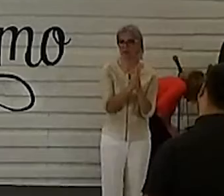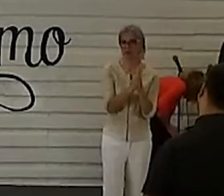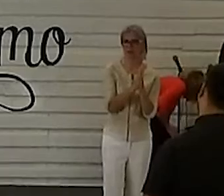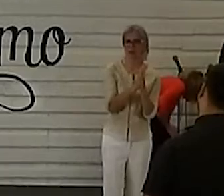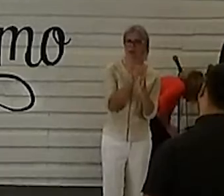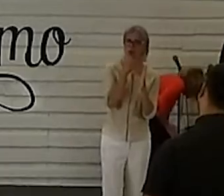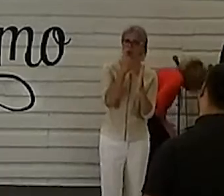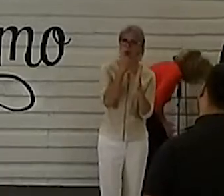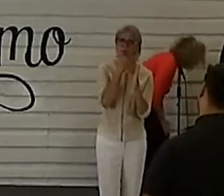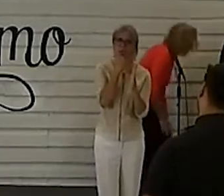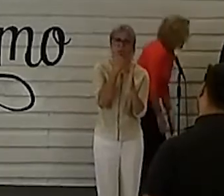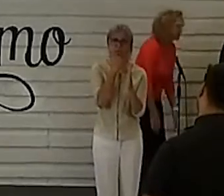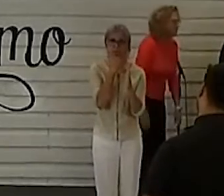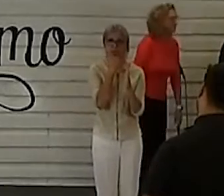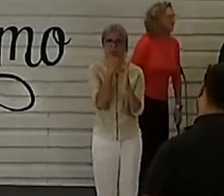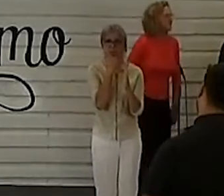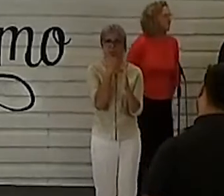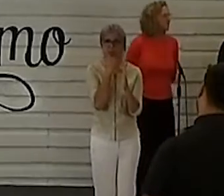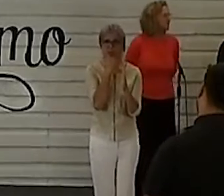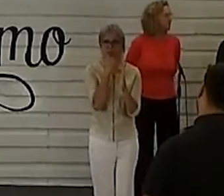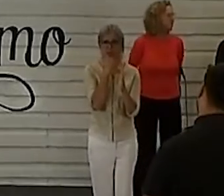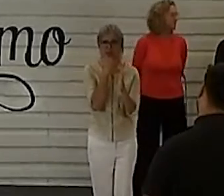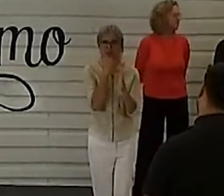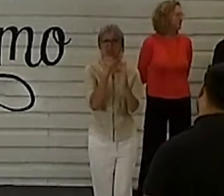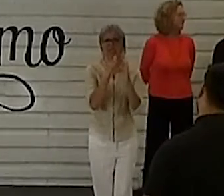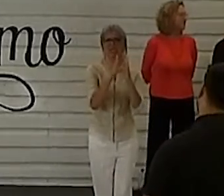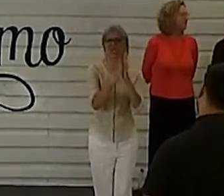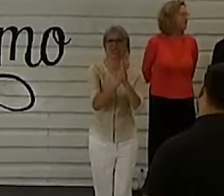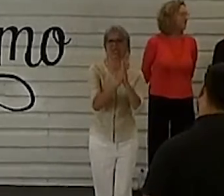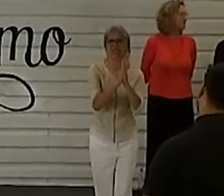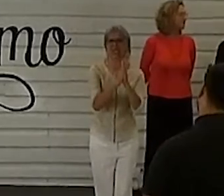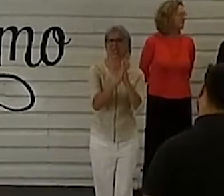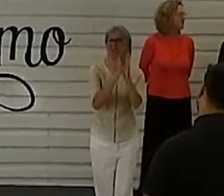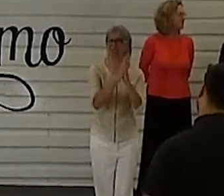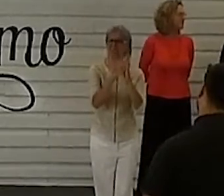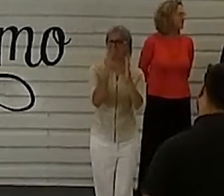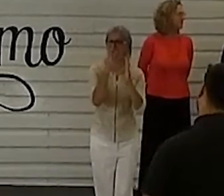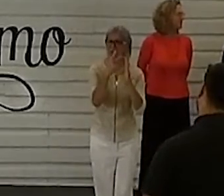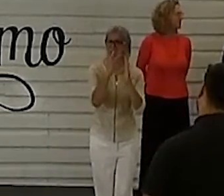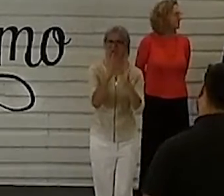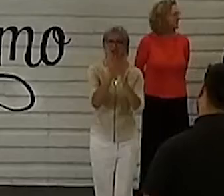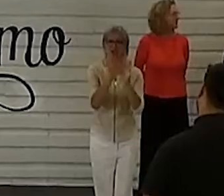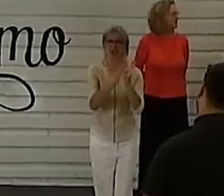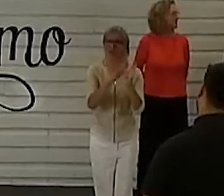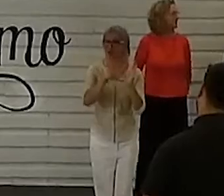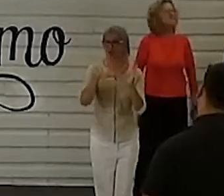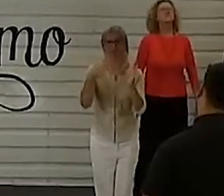Permettetemi di dire, la Chiesa di Gesù è tutt'altra cosa.